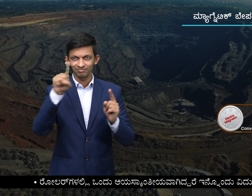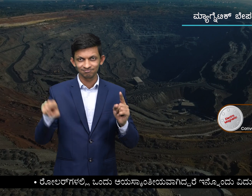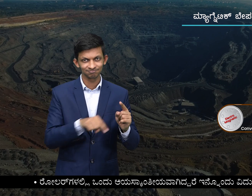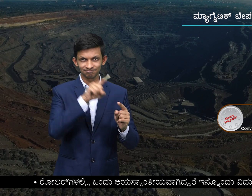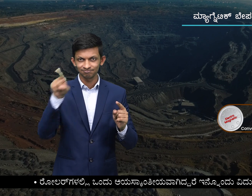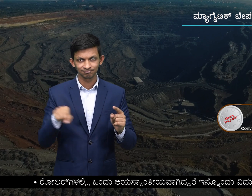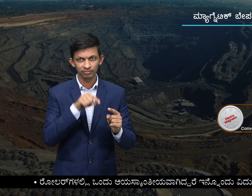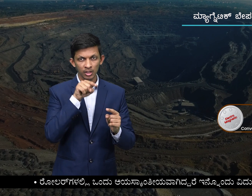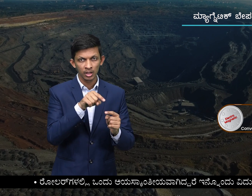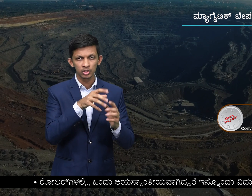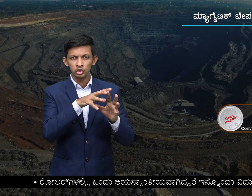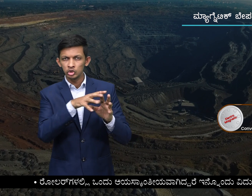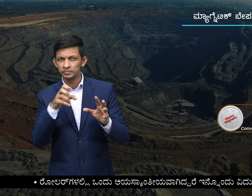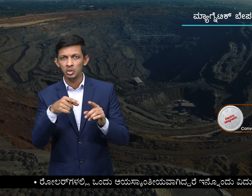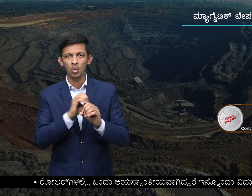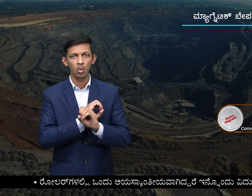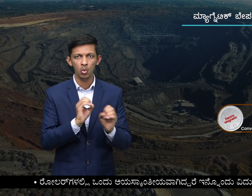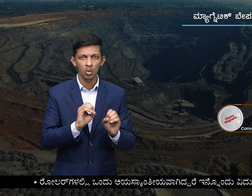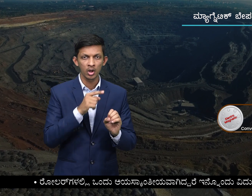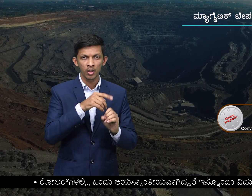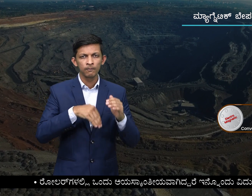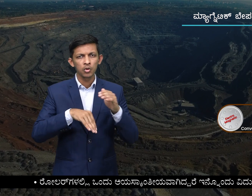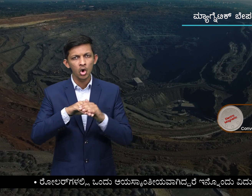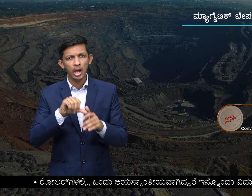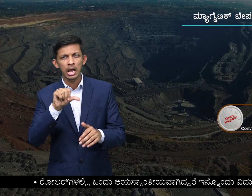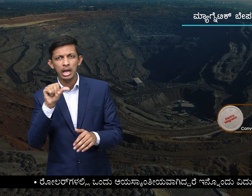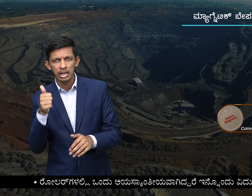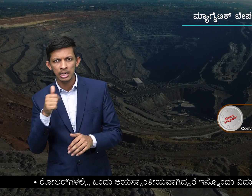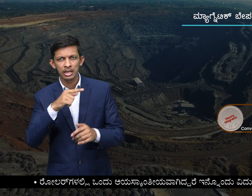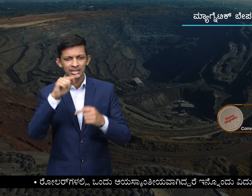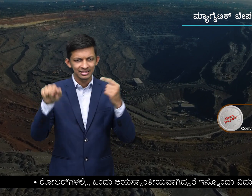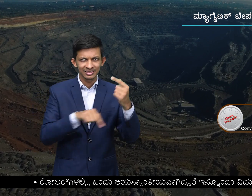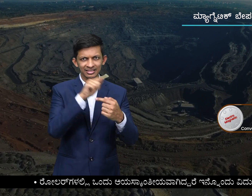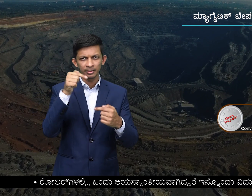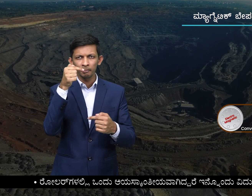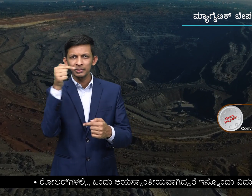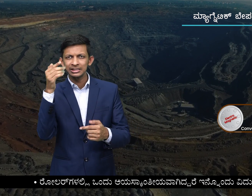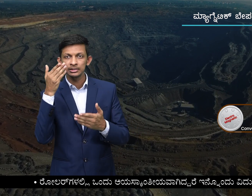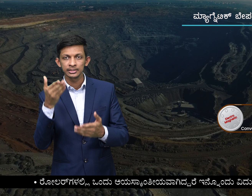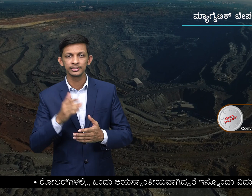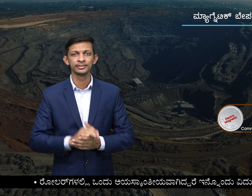ರೋಲರ್ಗಳಲ್ಲಿ ಒಂದು ಆಯಸ್ಕಾಂತೀಯವಾಗಿದ್ದರೆ ಇನ್ನೊಂದು ವಿದ್ಯುತ್ಕಾಂತೀಯವಾಗಿರುತ್ತೆ.